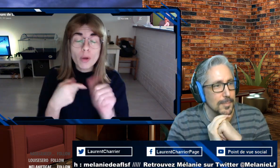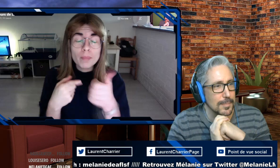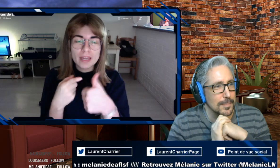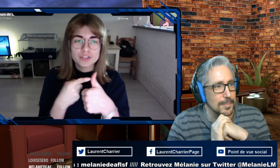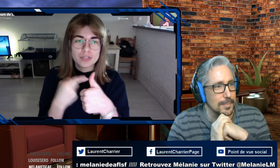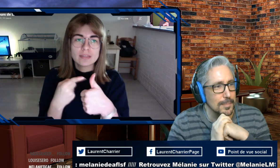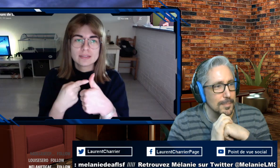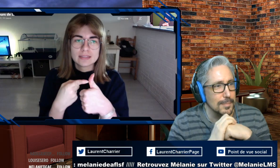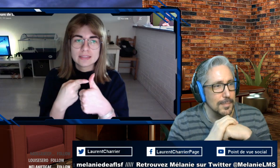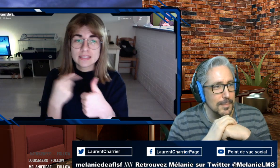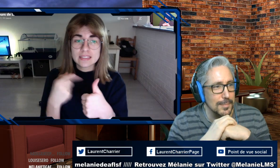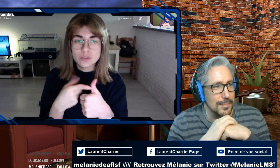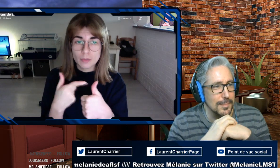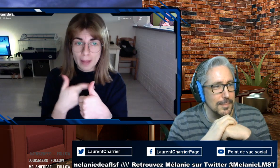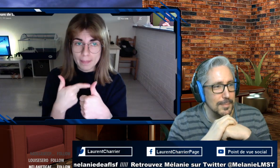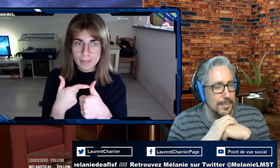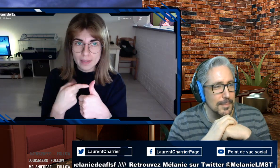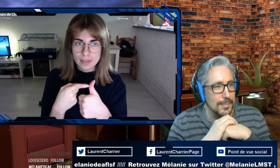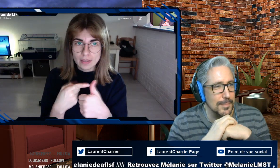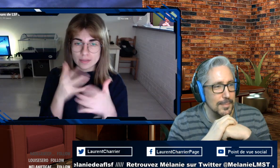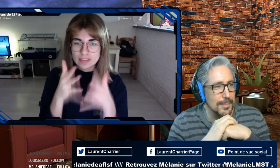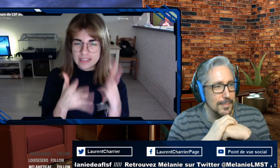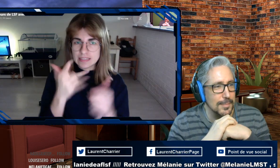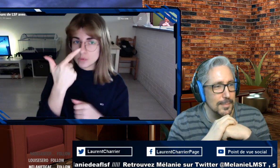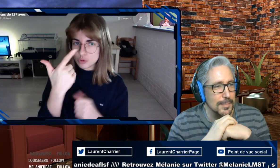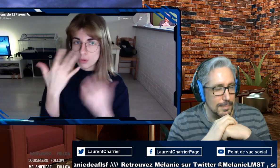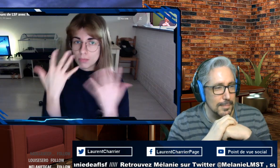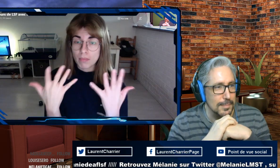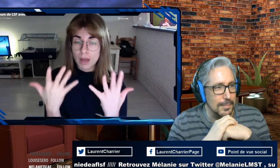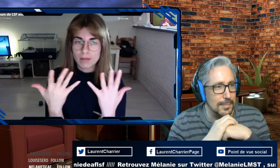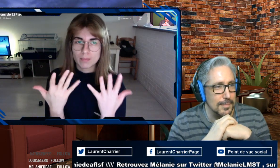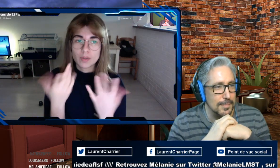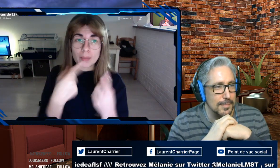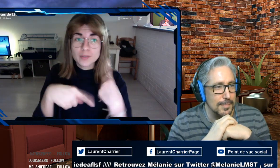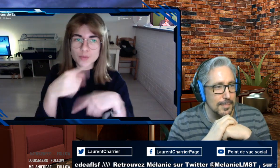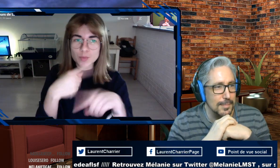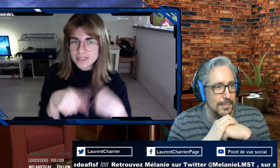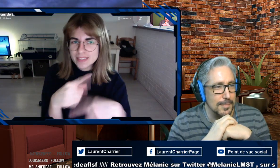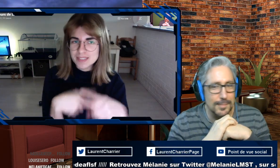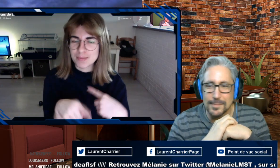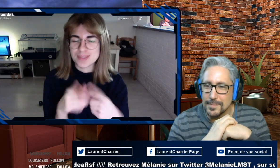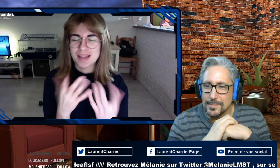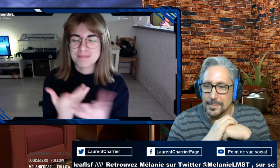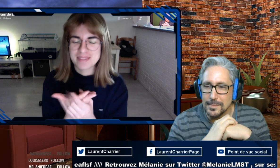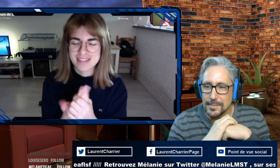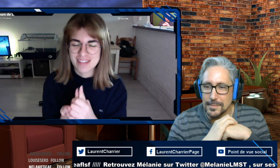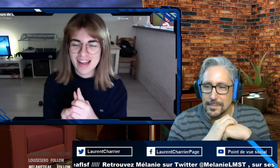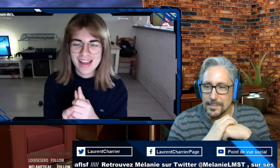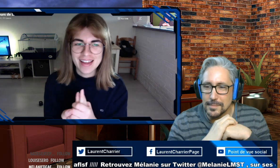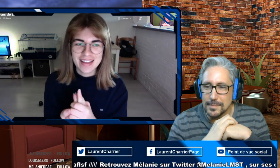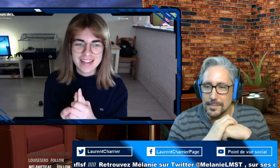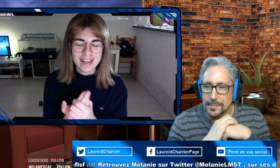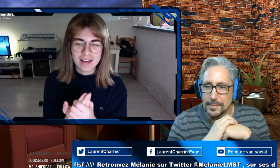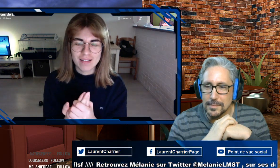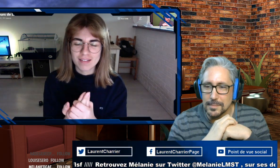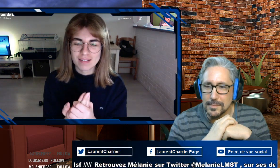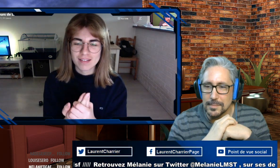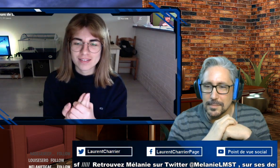ma première chaîne, c'était Signe Demain. C'était Signe Demain. Il n'y a pas de signe pour ça, voilà.